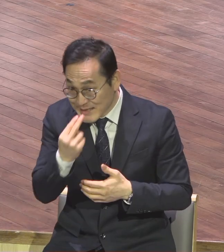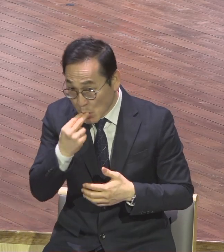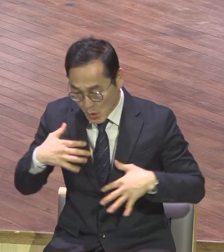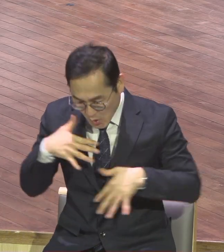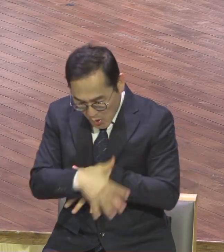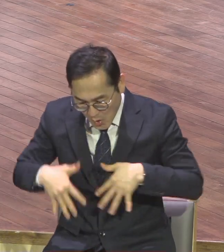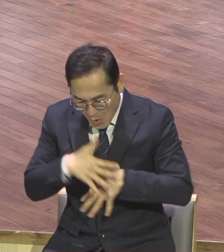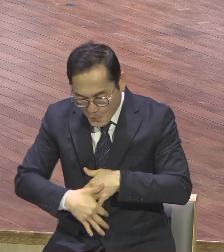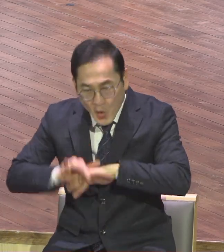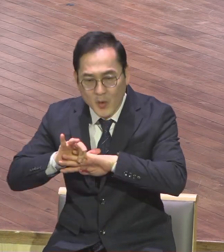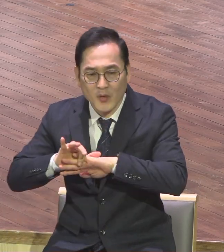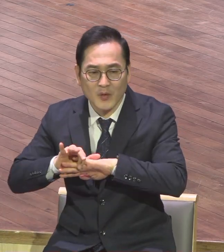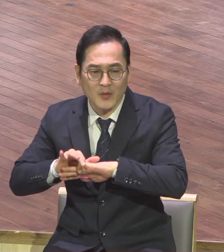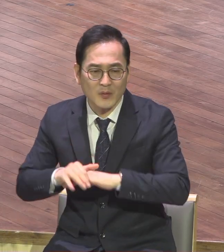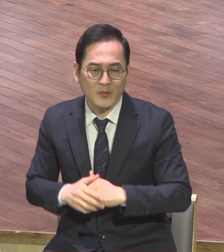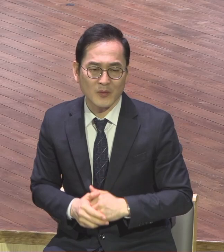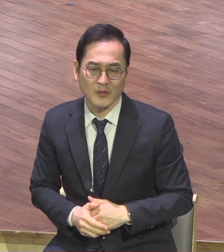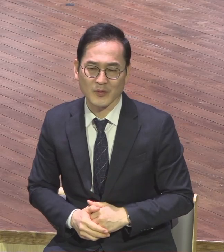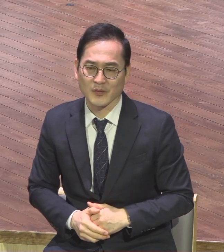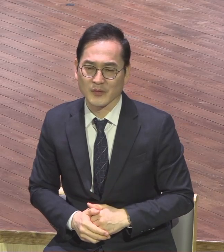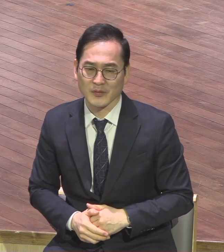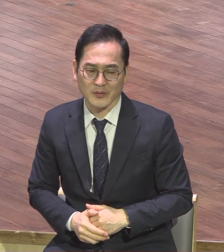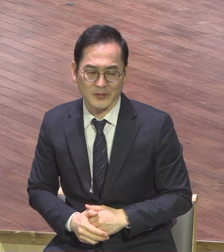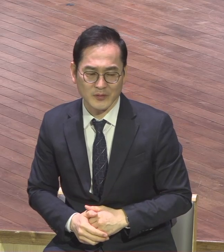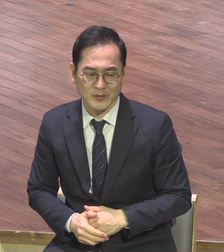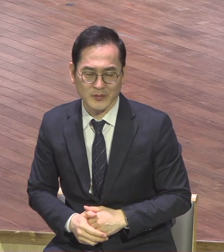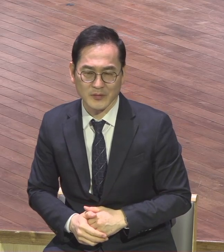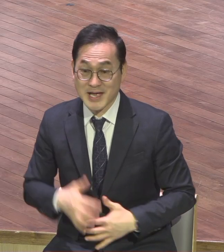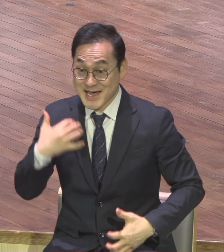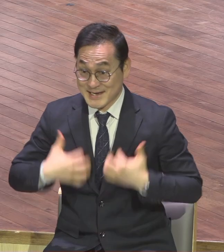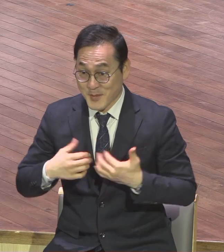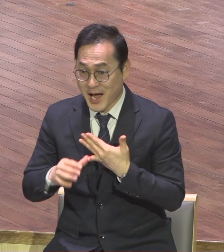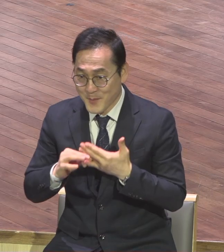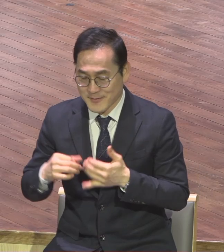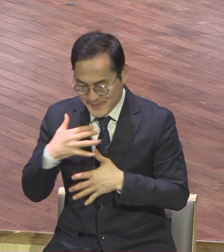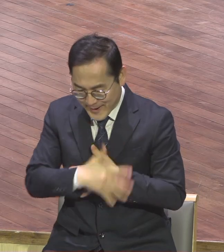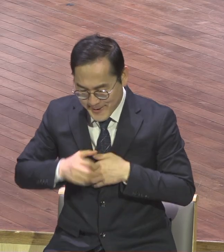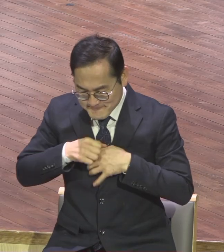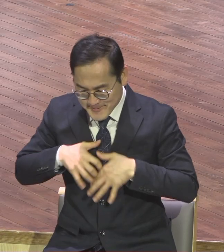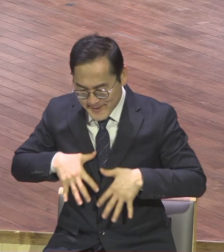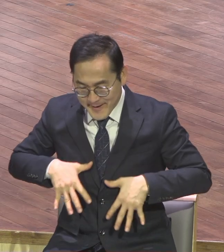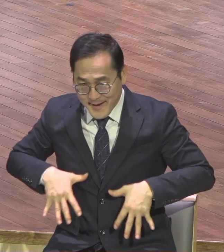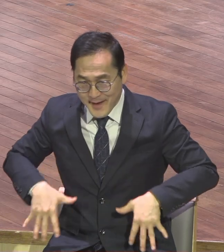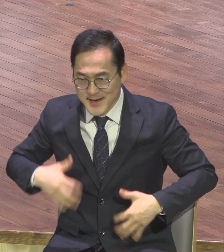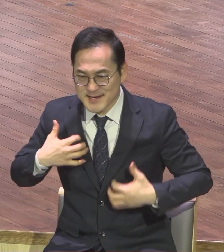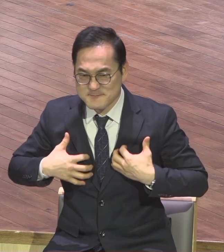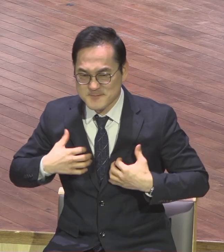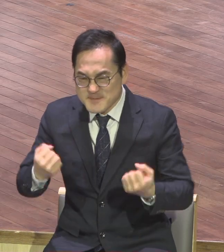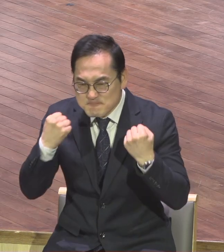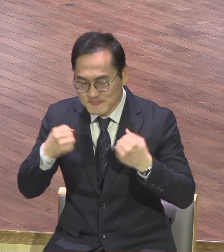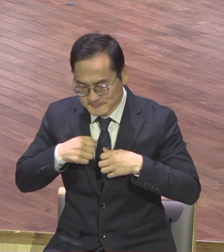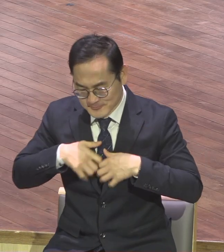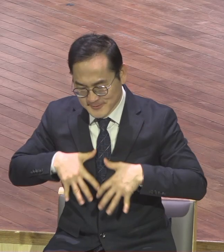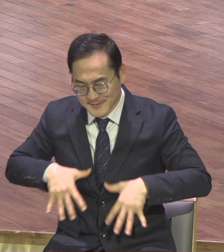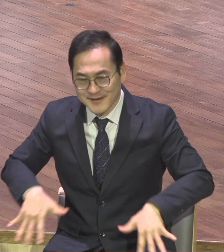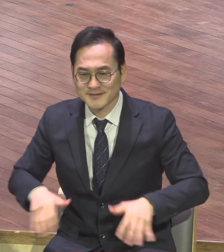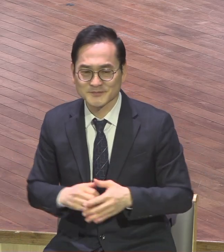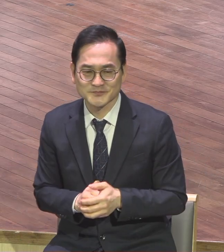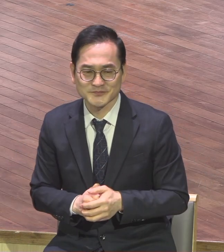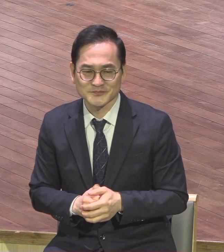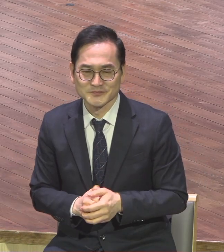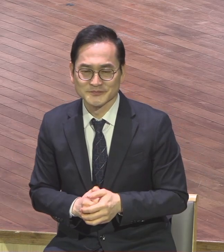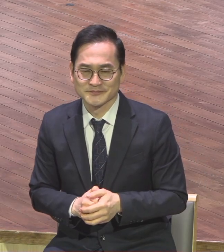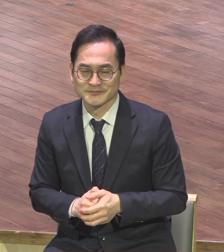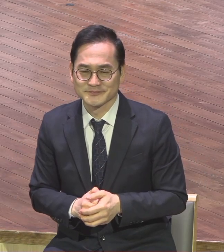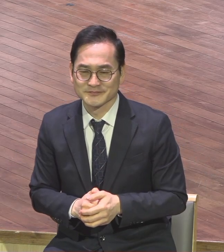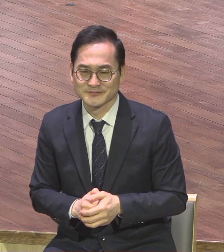만들거든. 그래서 여러분 기뻐하는 순간에 또 알칼리로 싹 바뀌어. 아멘. 우리는 창세기 3장 사건 영향으로